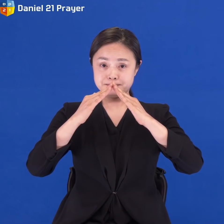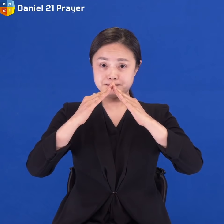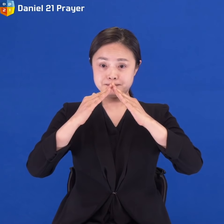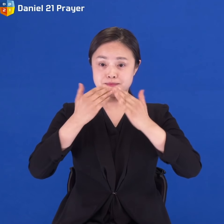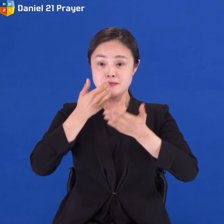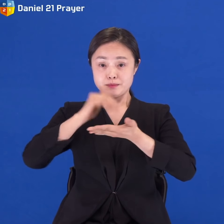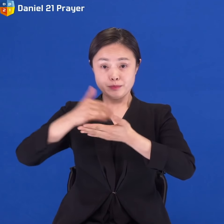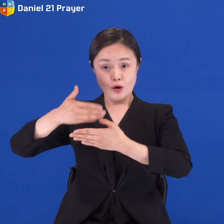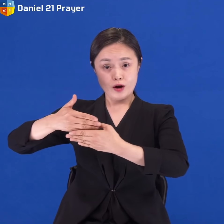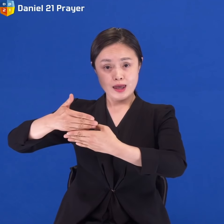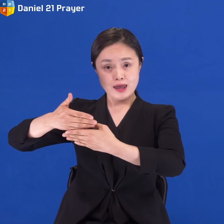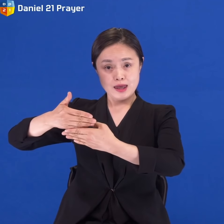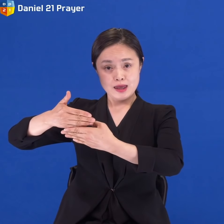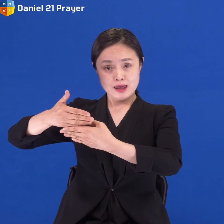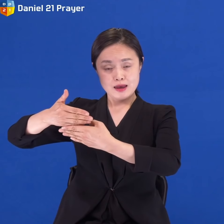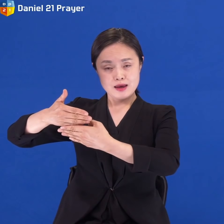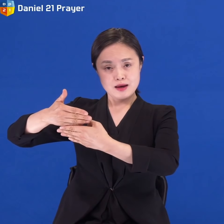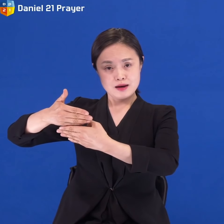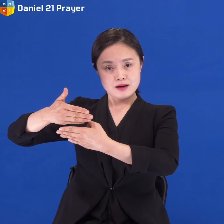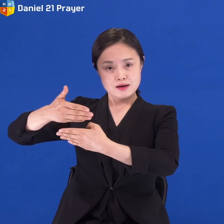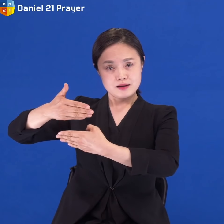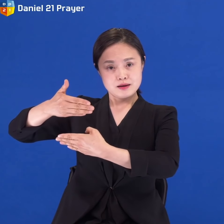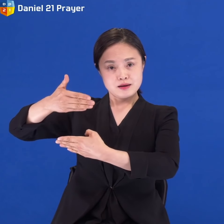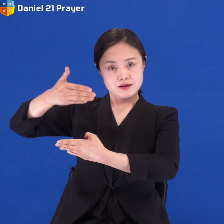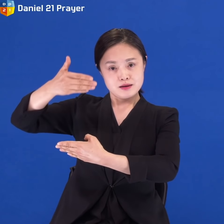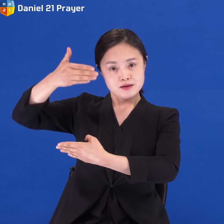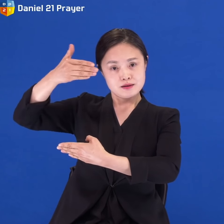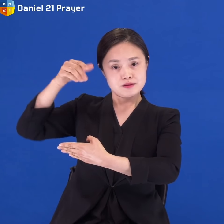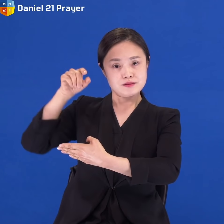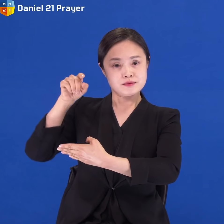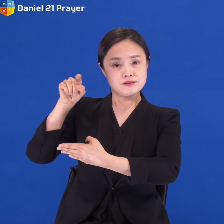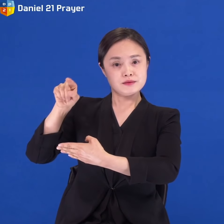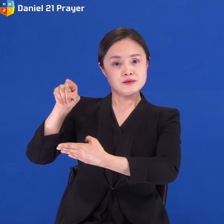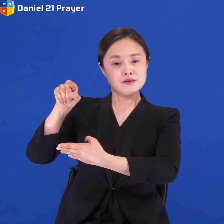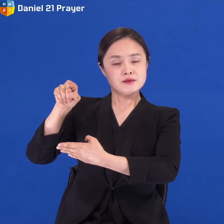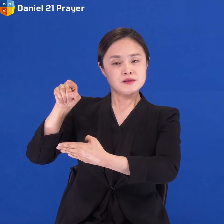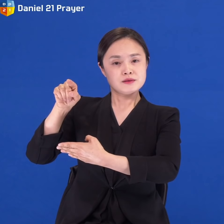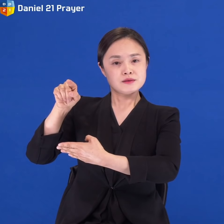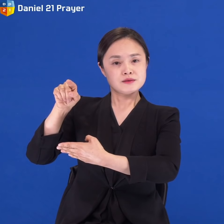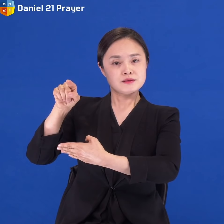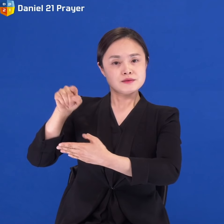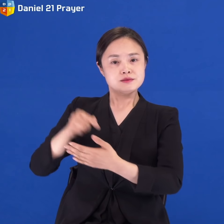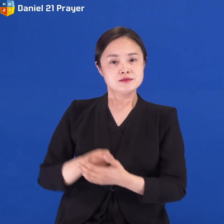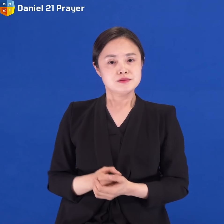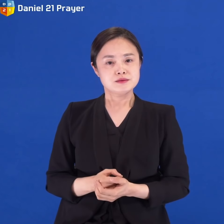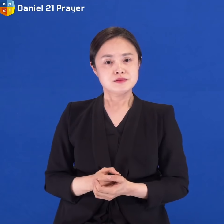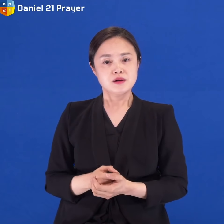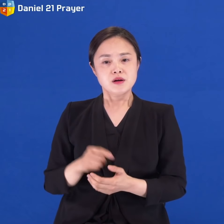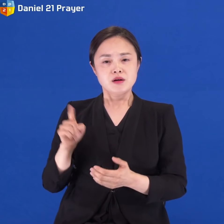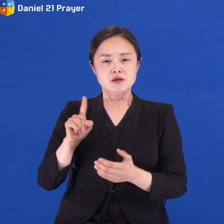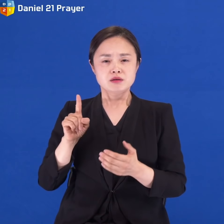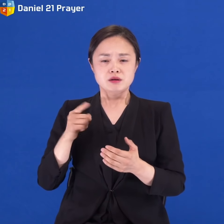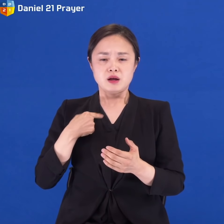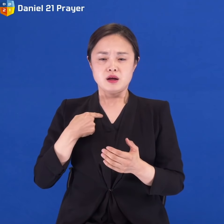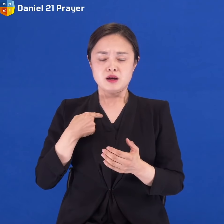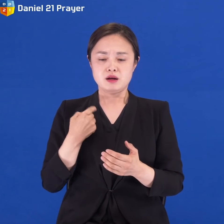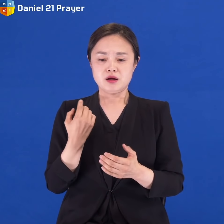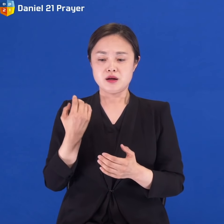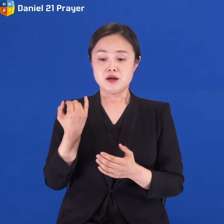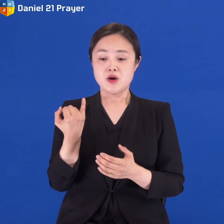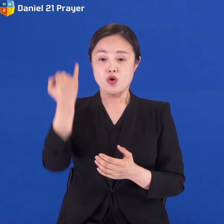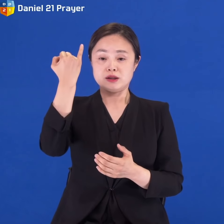에티오피아 잘생긴 어린 아이와 같은 그 제 조카의 모습을 저는